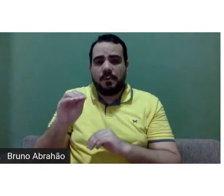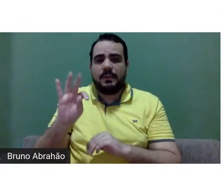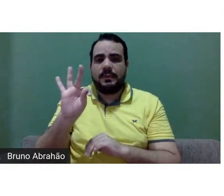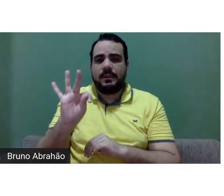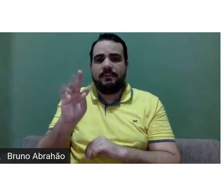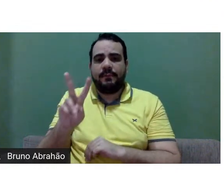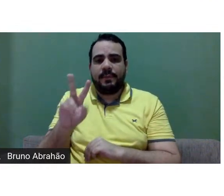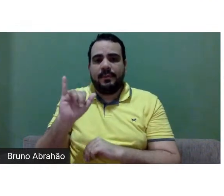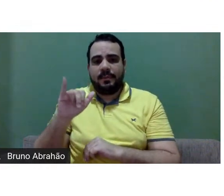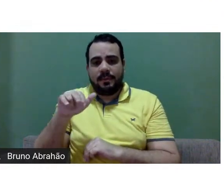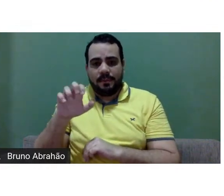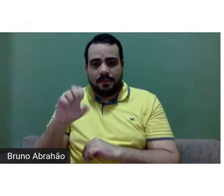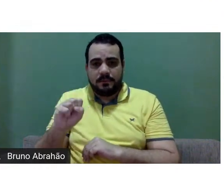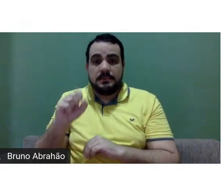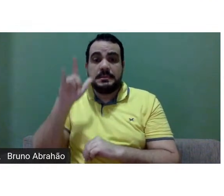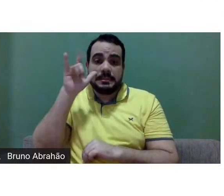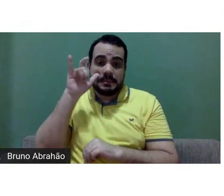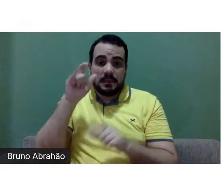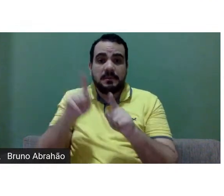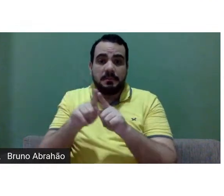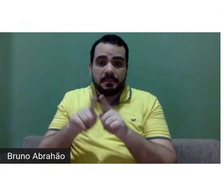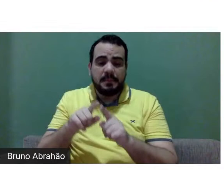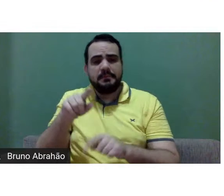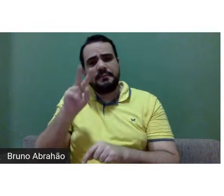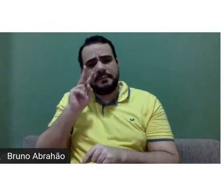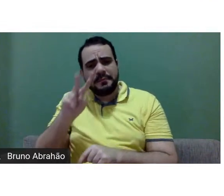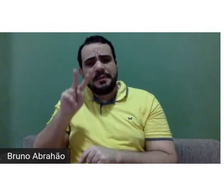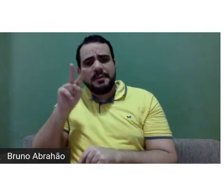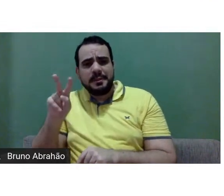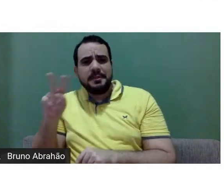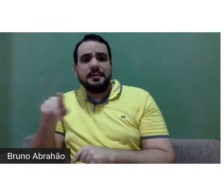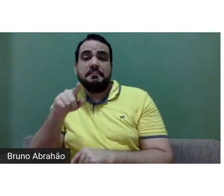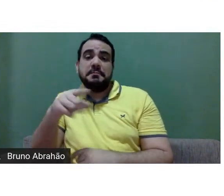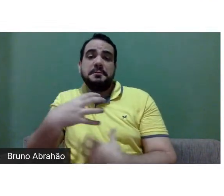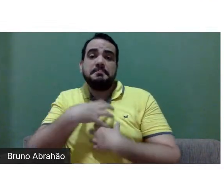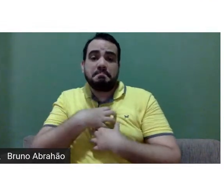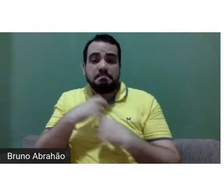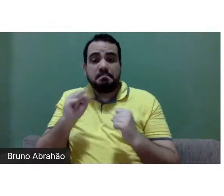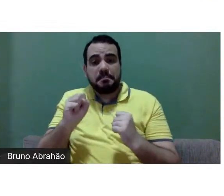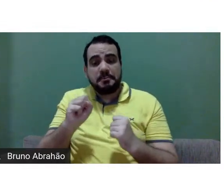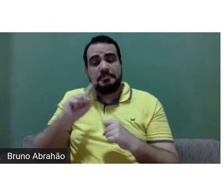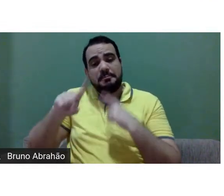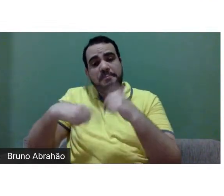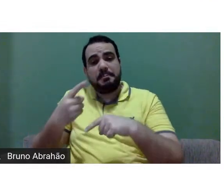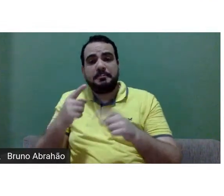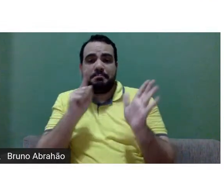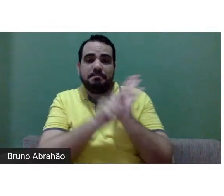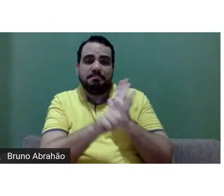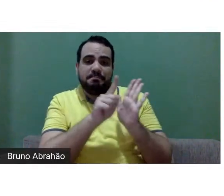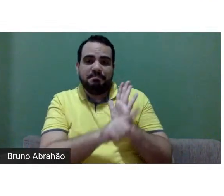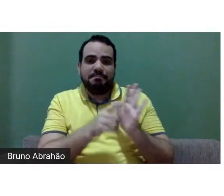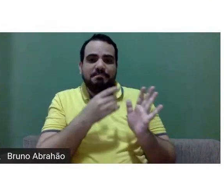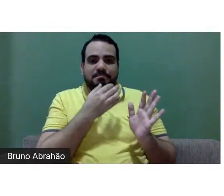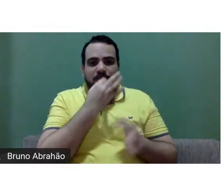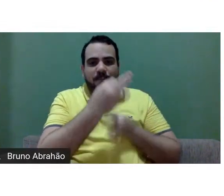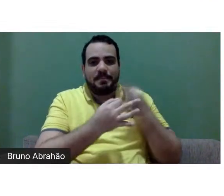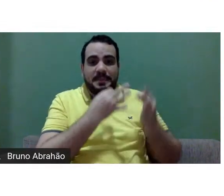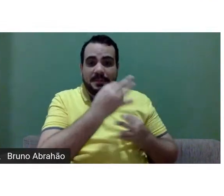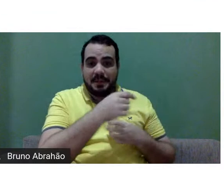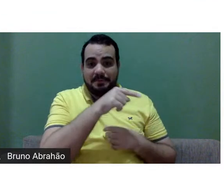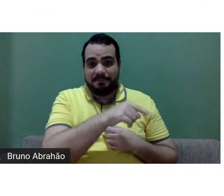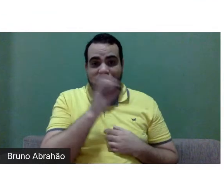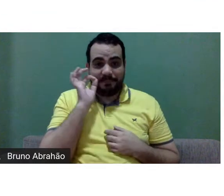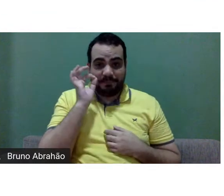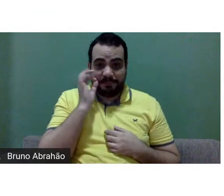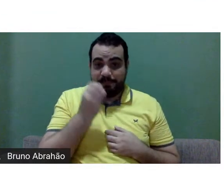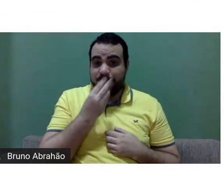entre no site o mente pode perguntar se você estiver em dúvida entre no Instagram e vocês podem ver né